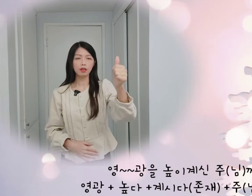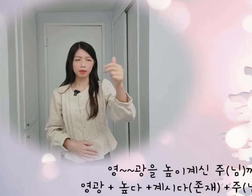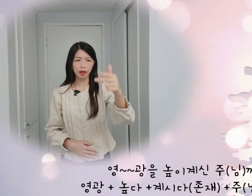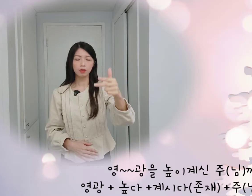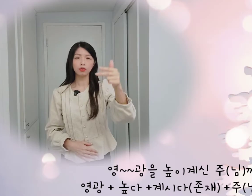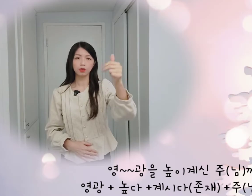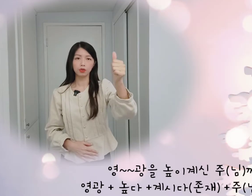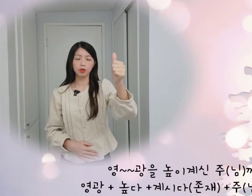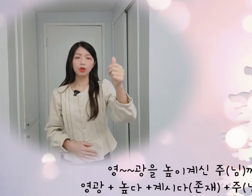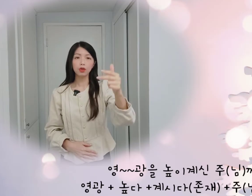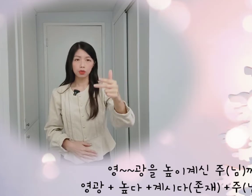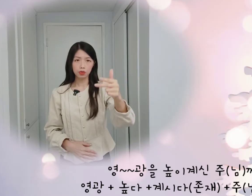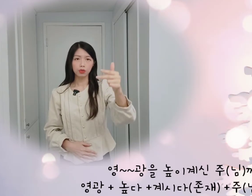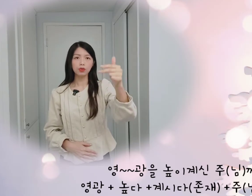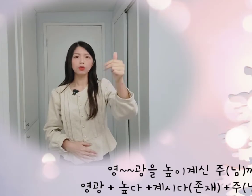뜻의 수어가 됩니다.